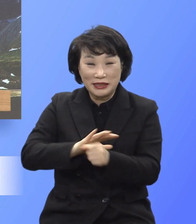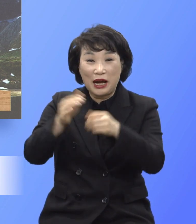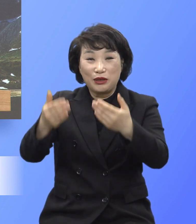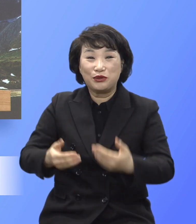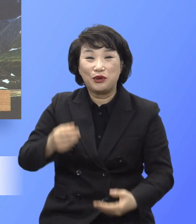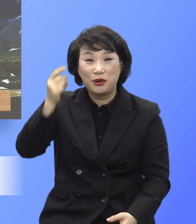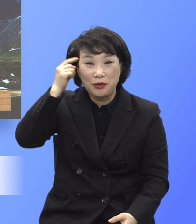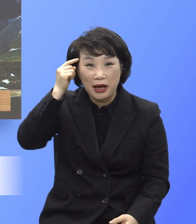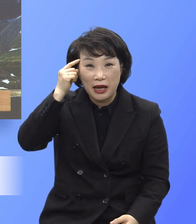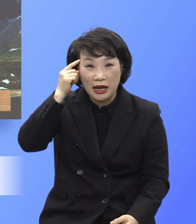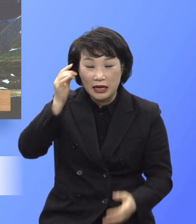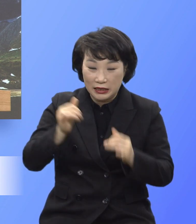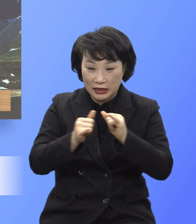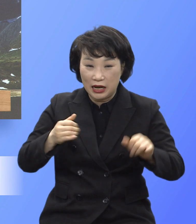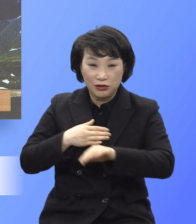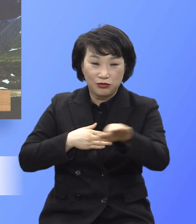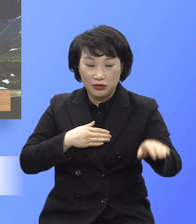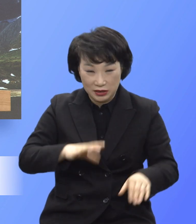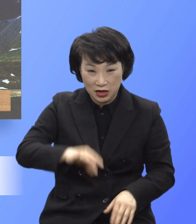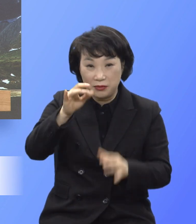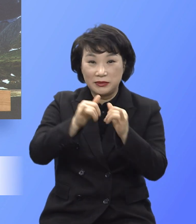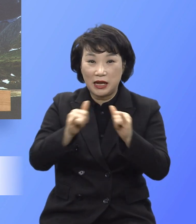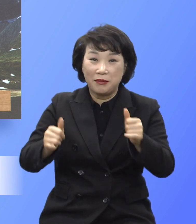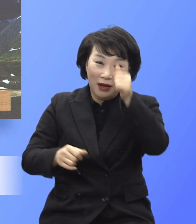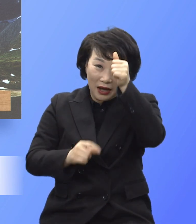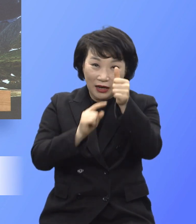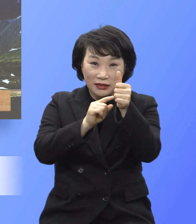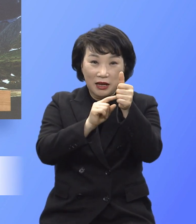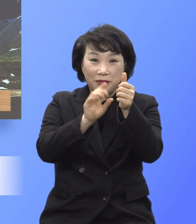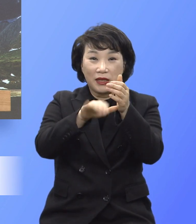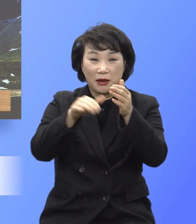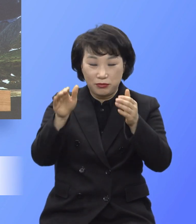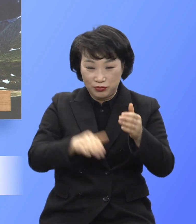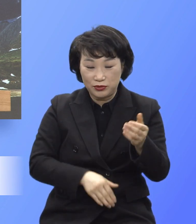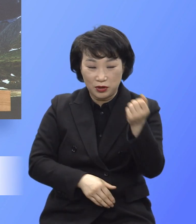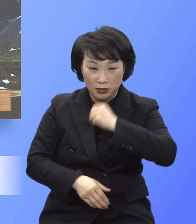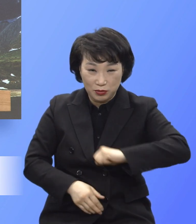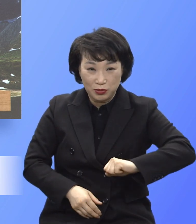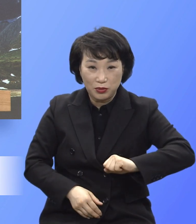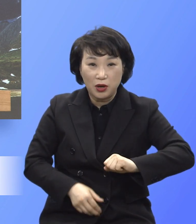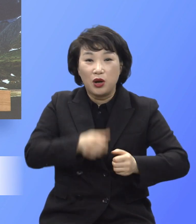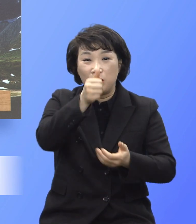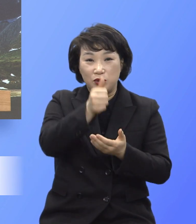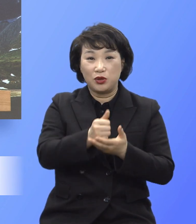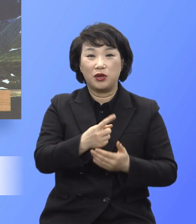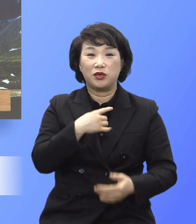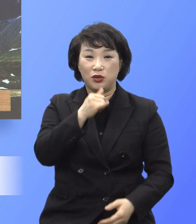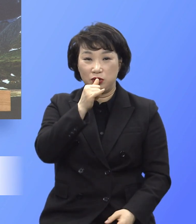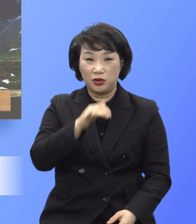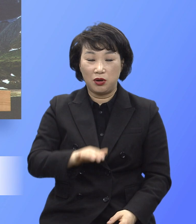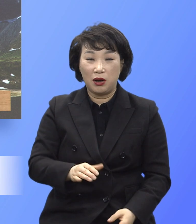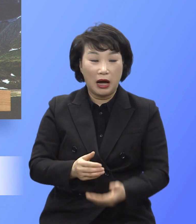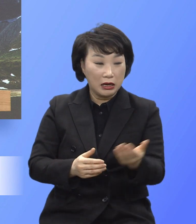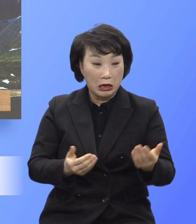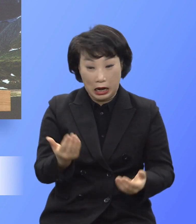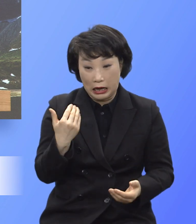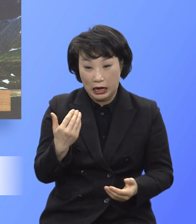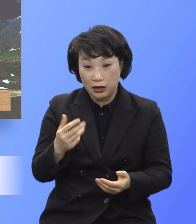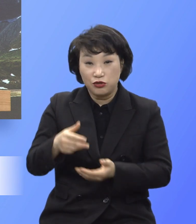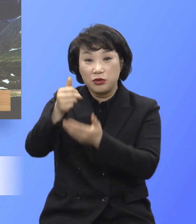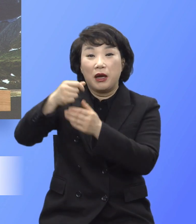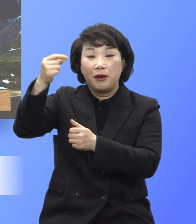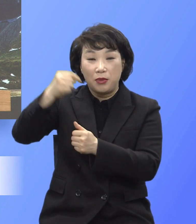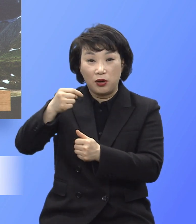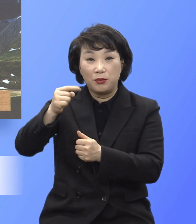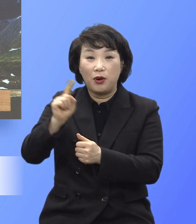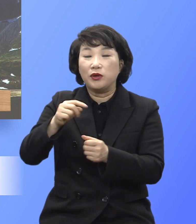것은 인간은 첫사람 아담부터 불순종한 죄로. 아까 그의 명령이 영생인